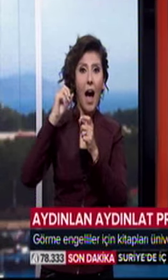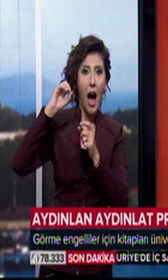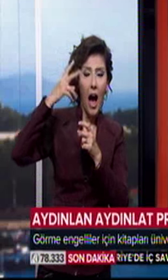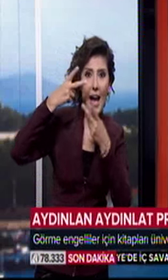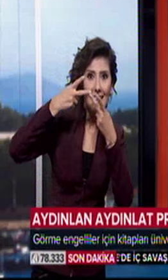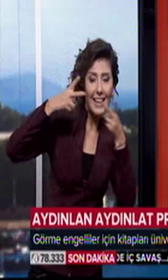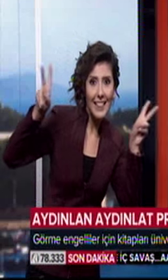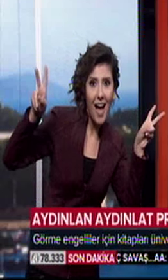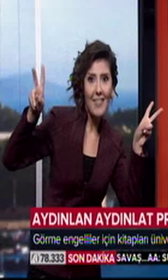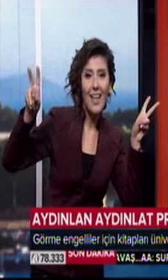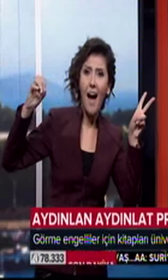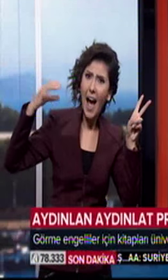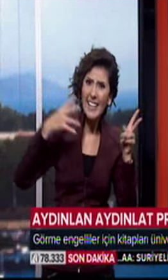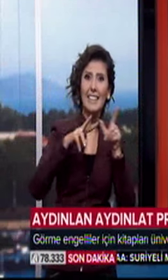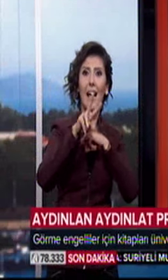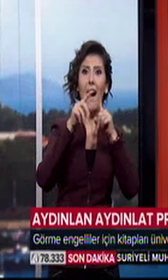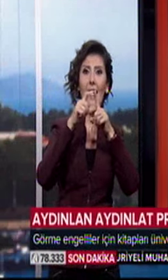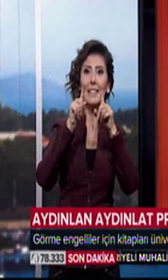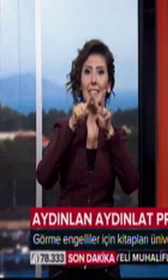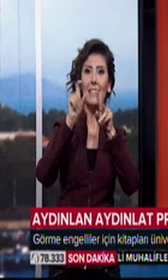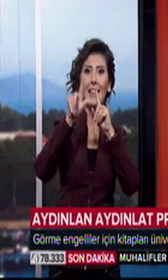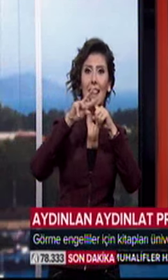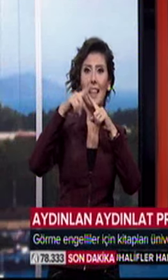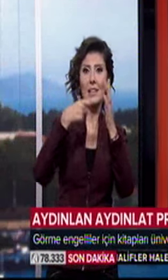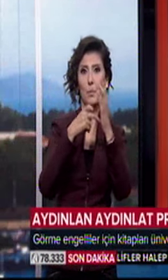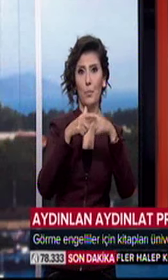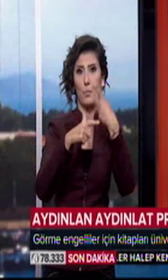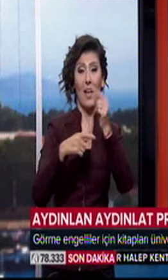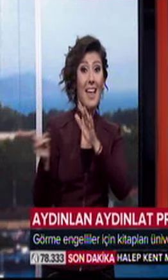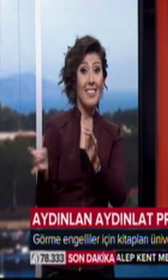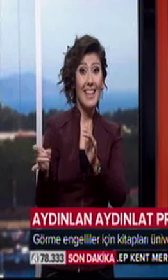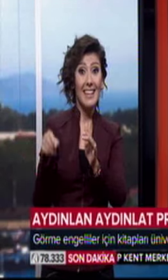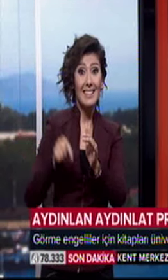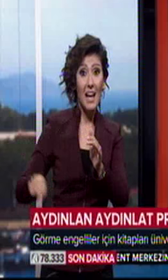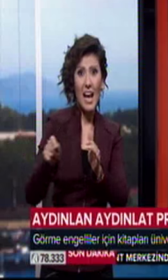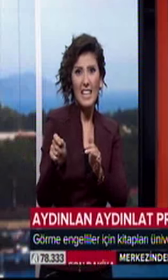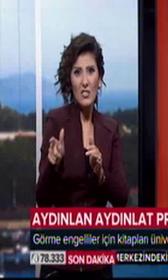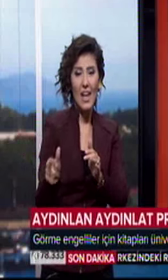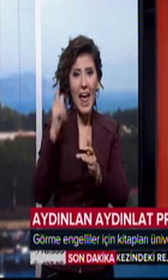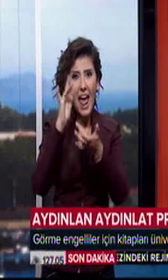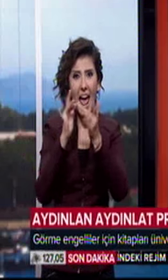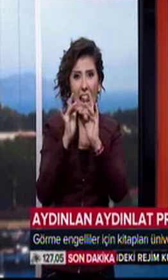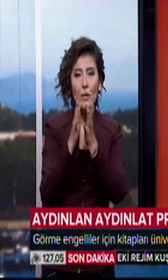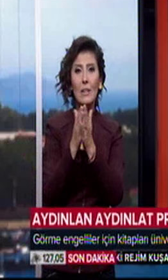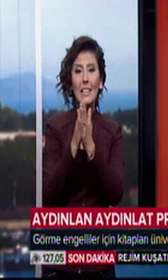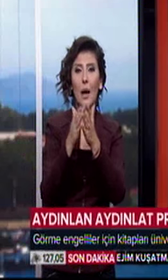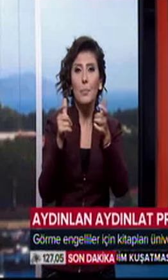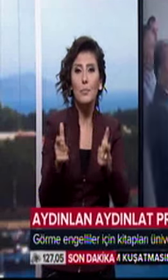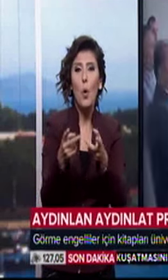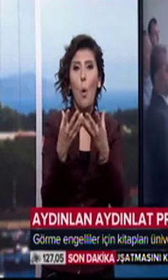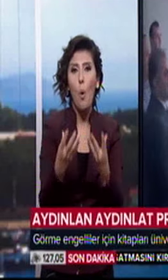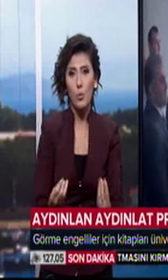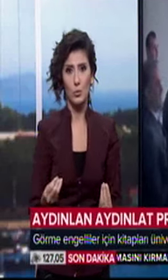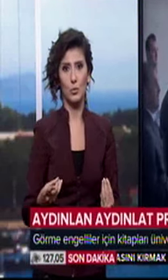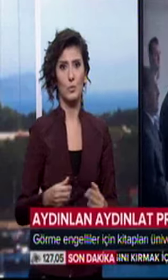Aydınlat projesi çerçevesinde Tekirdağ'ın Çerkezköy ilçesinde elektronik kitap stüdyosu oluşturuldu.